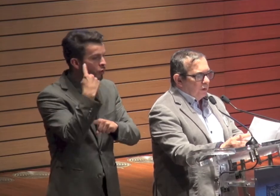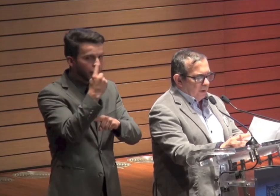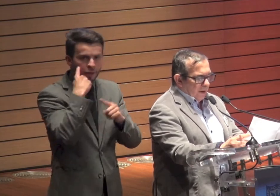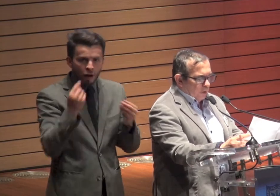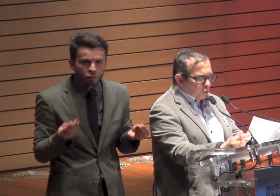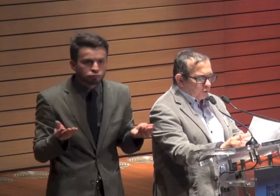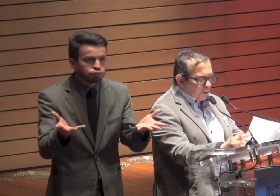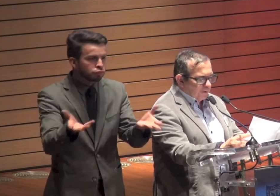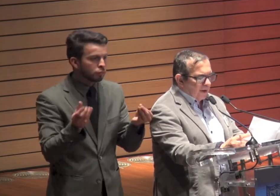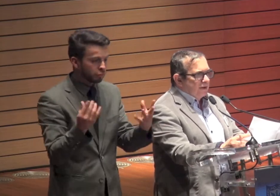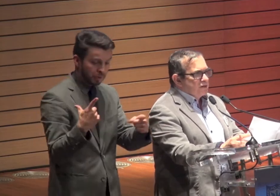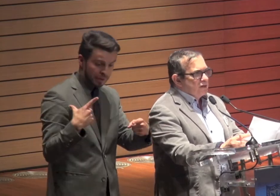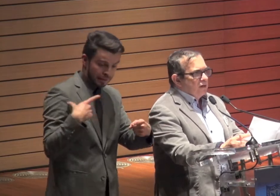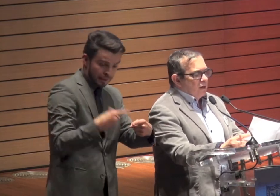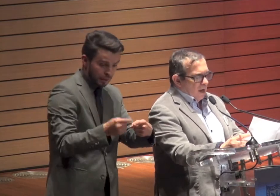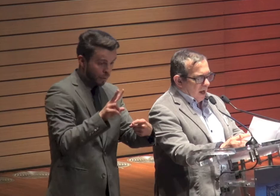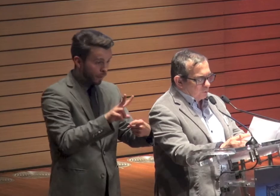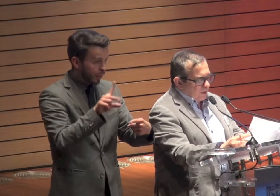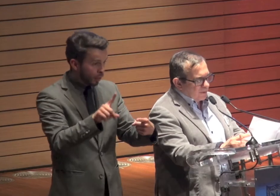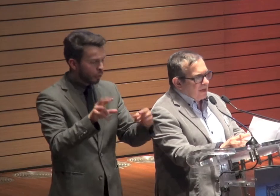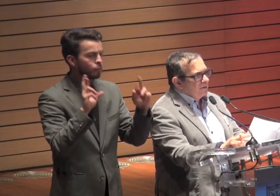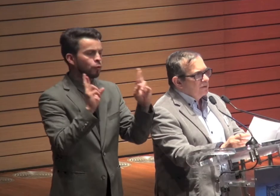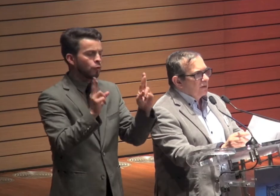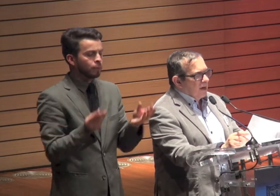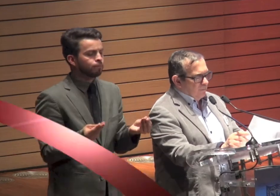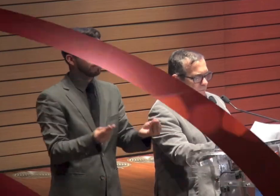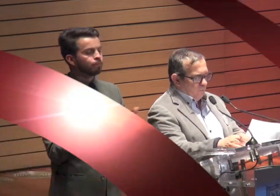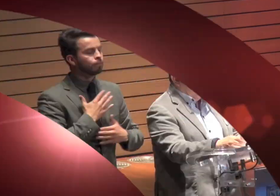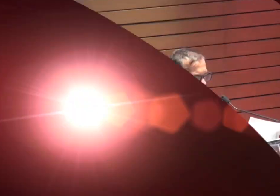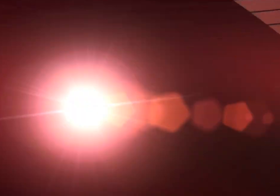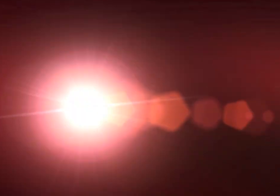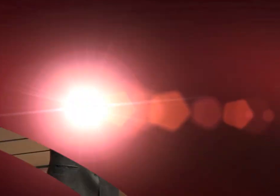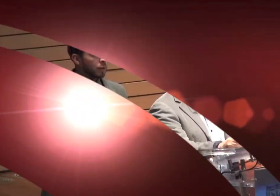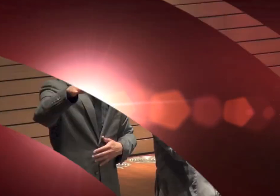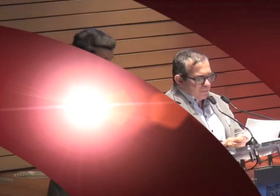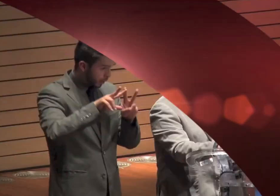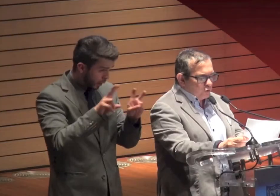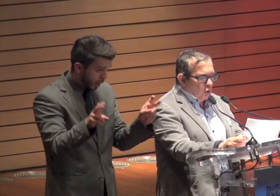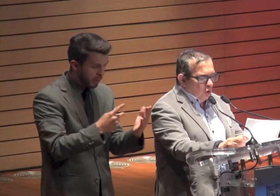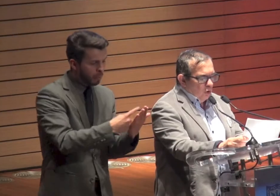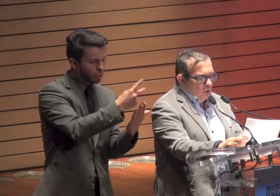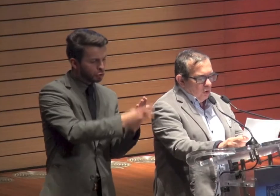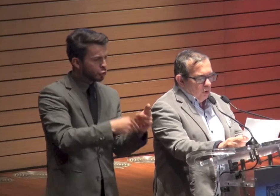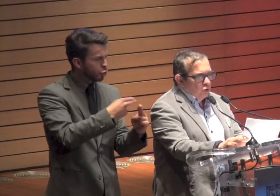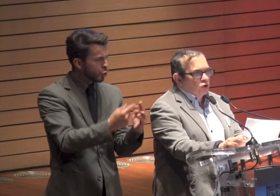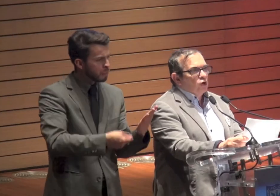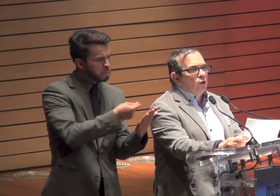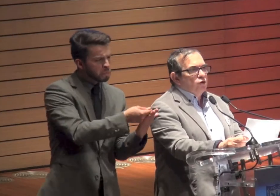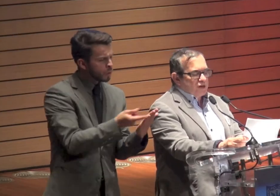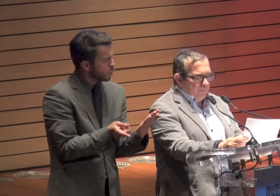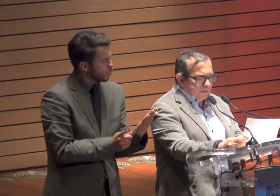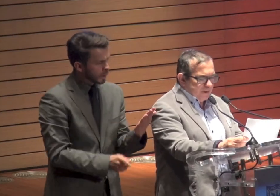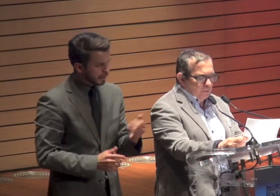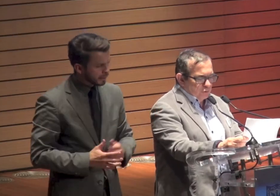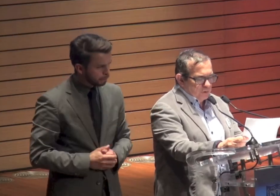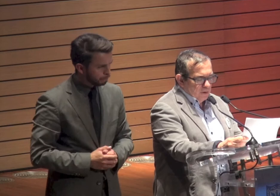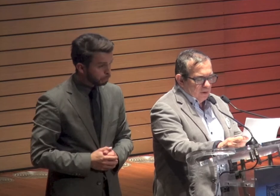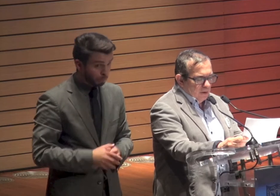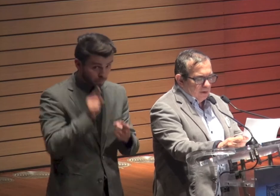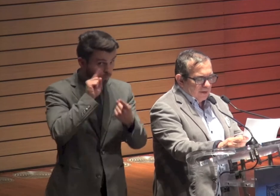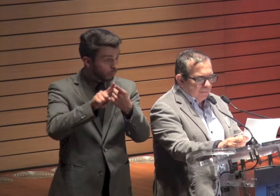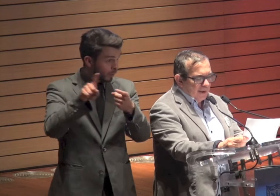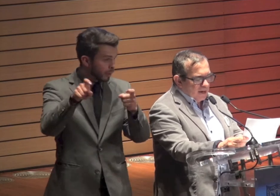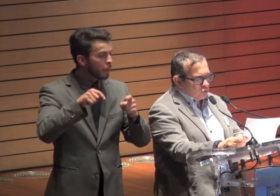XXI en condiciones dignas a los habitantes del campo. Y se pensó no solo en los